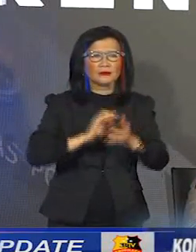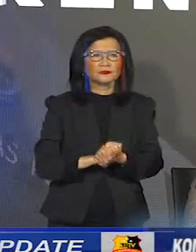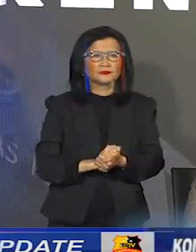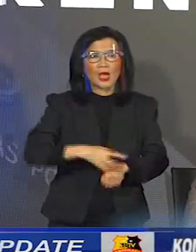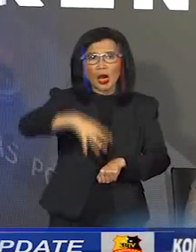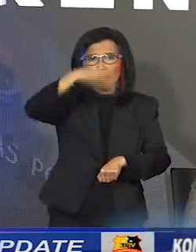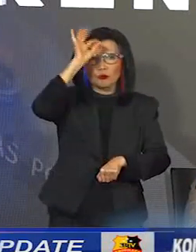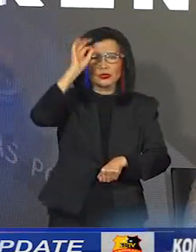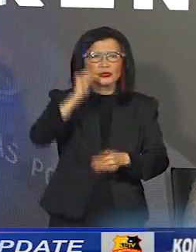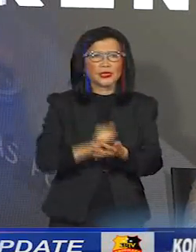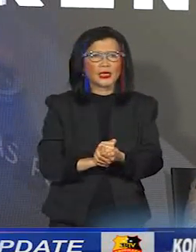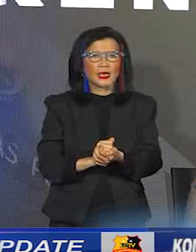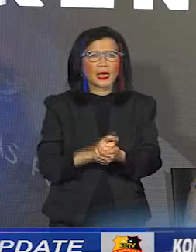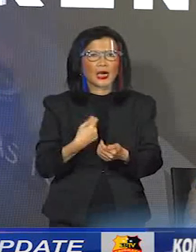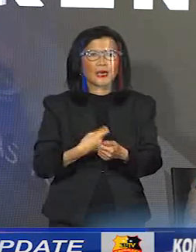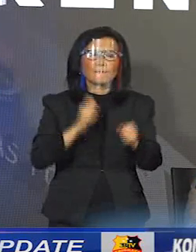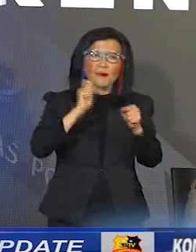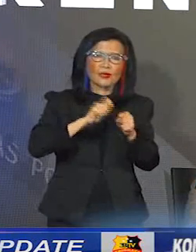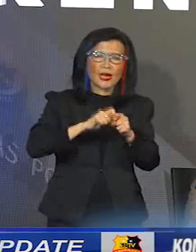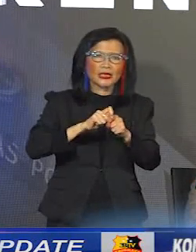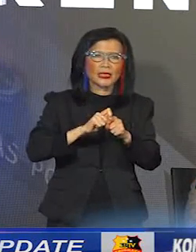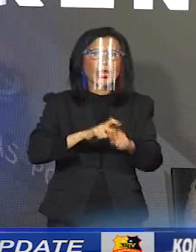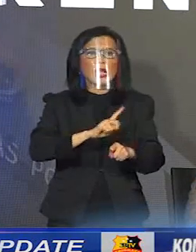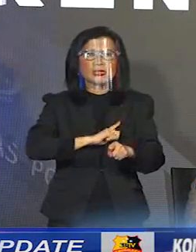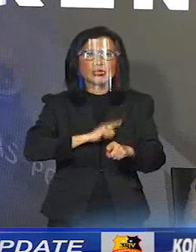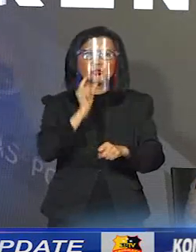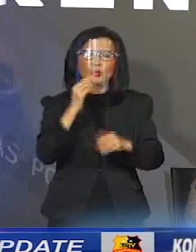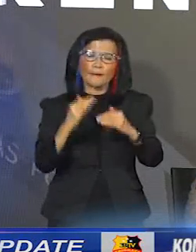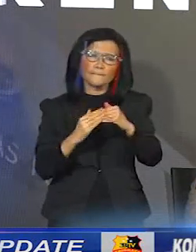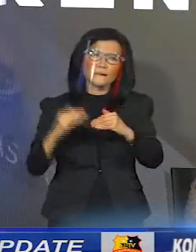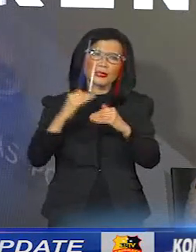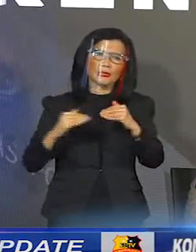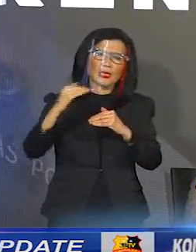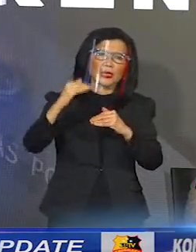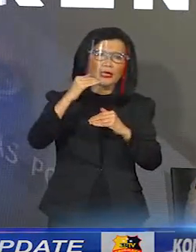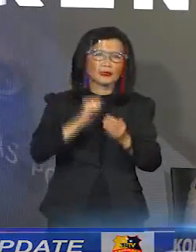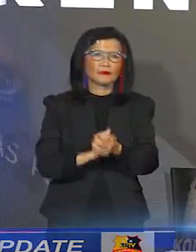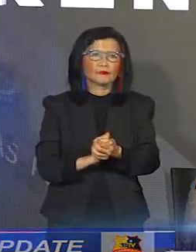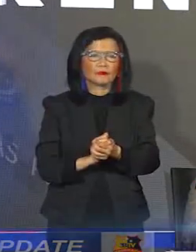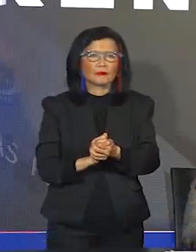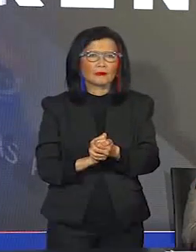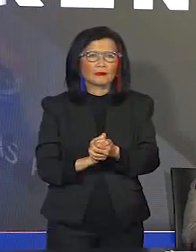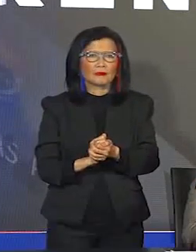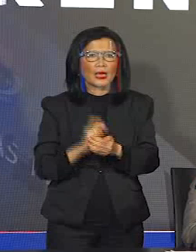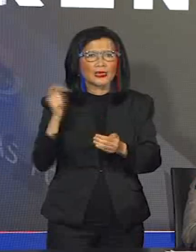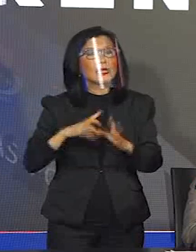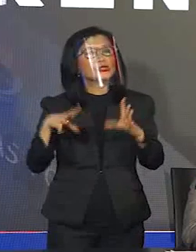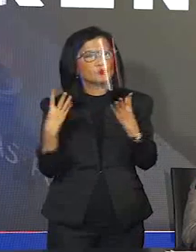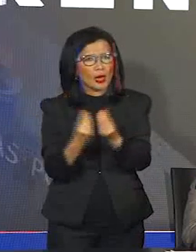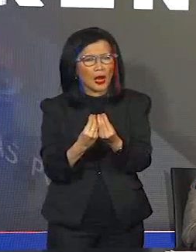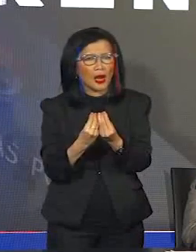Polri akan senantiasa berbenah diri untuk meningkatkan dari segi